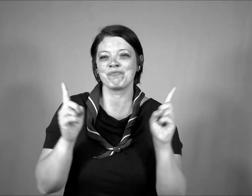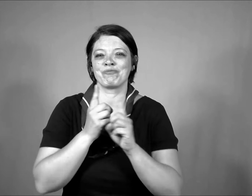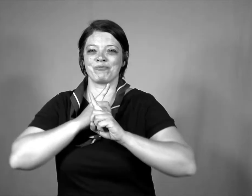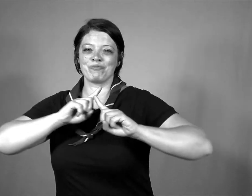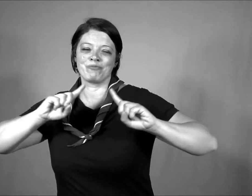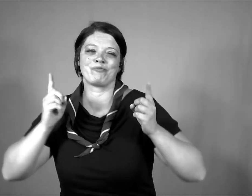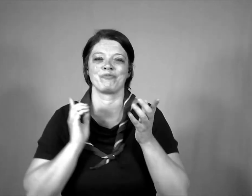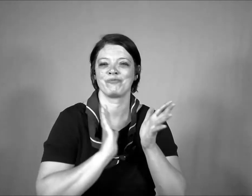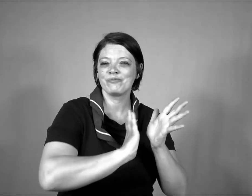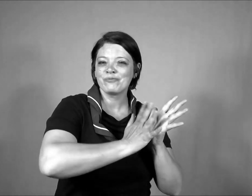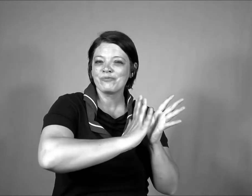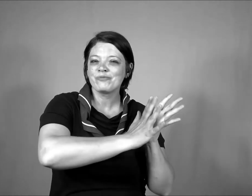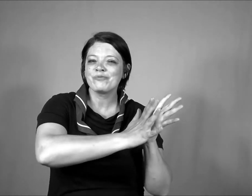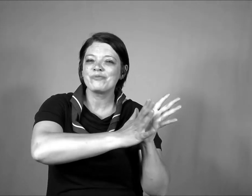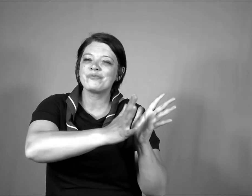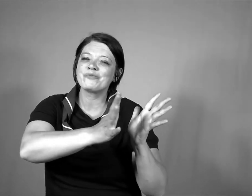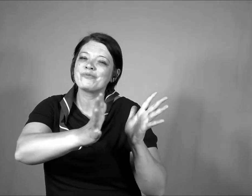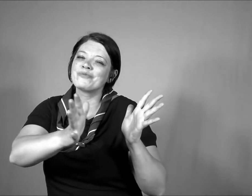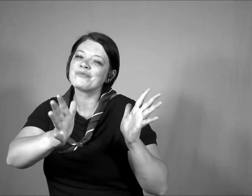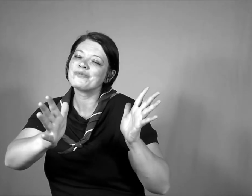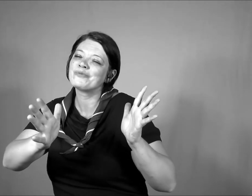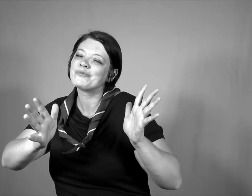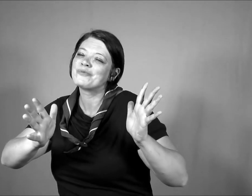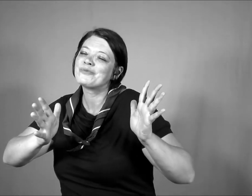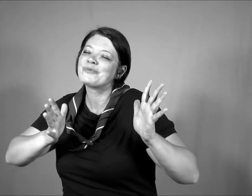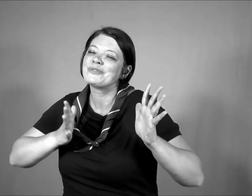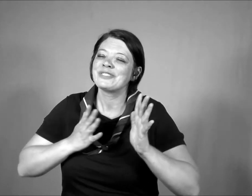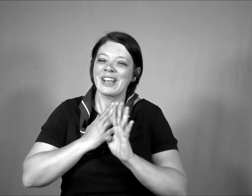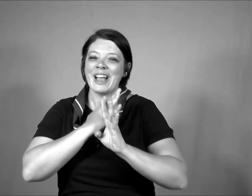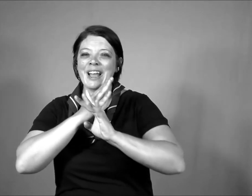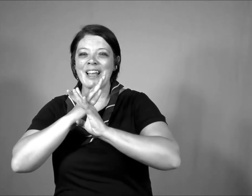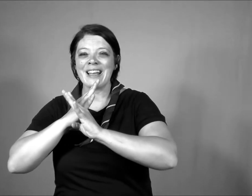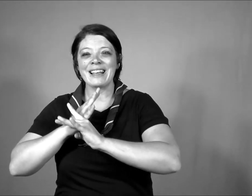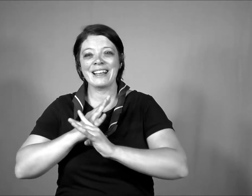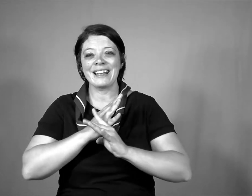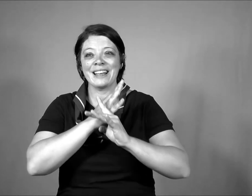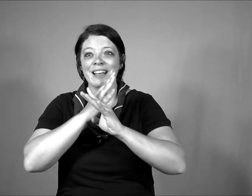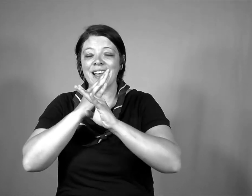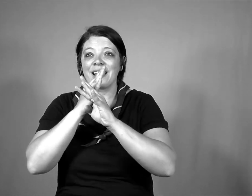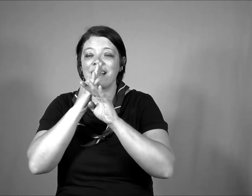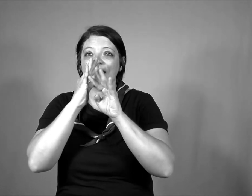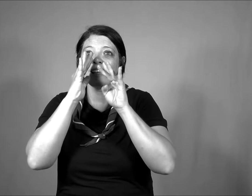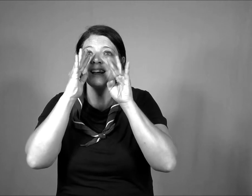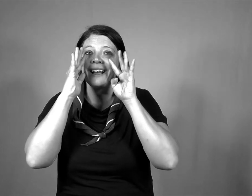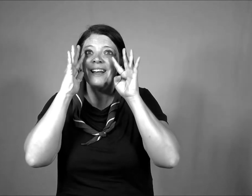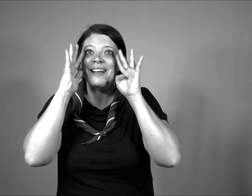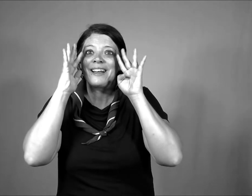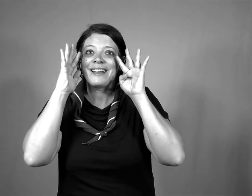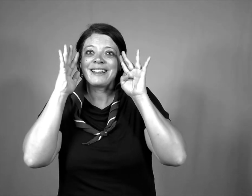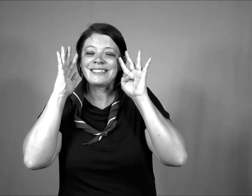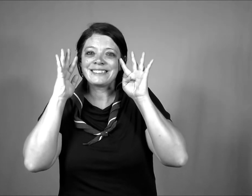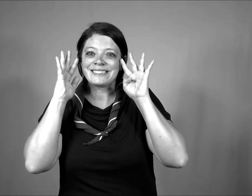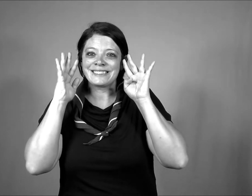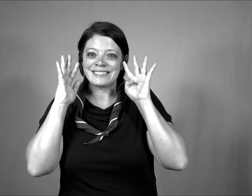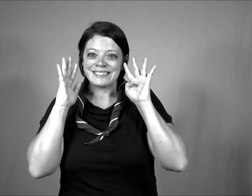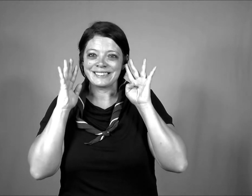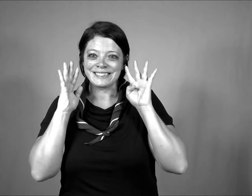Nous chantons la soirée venue et la flamme brille dans